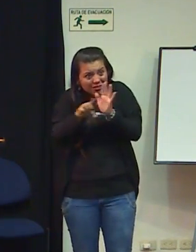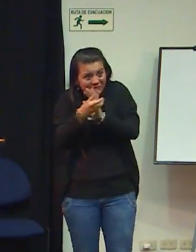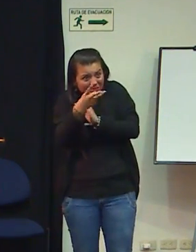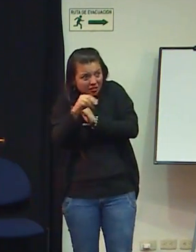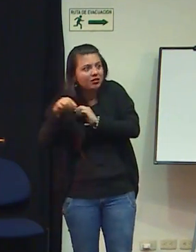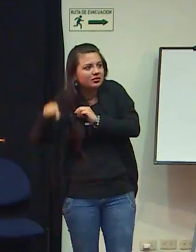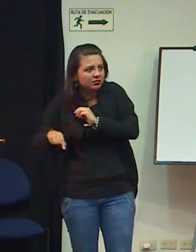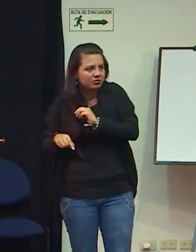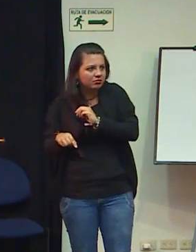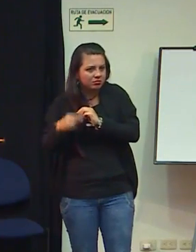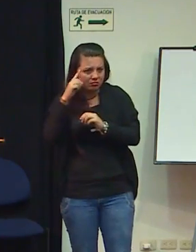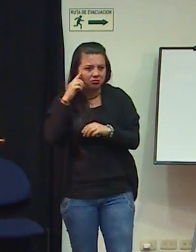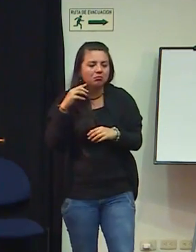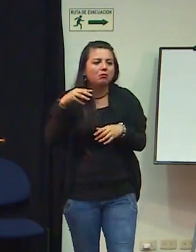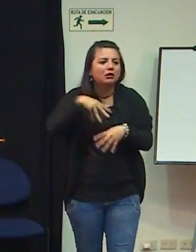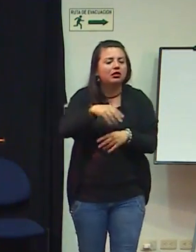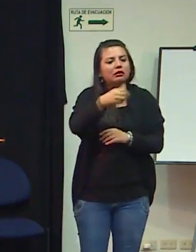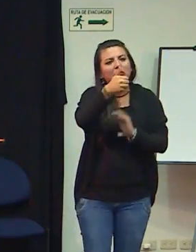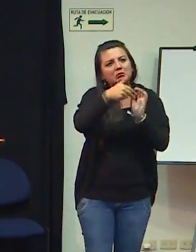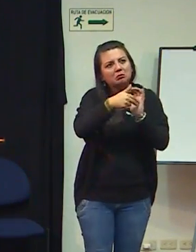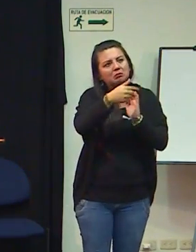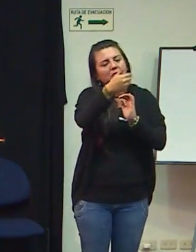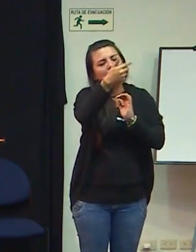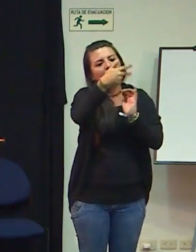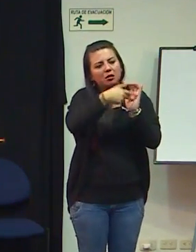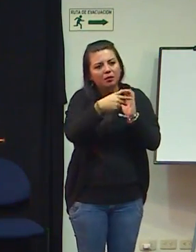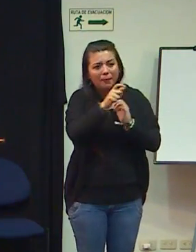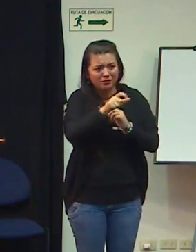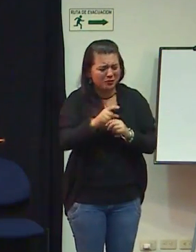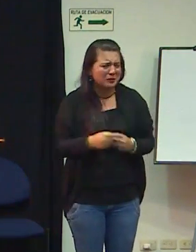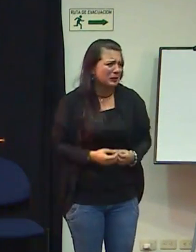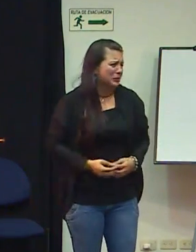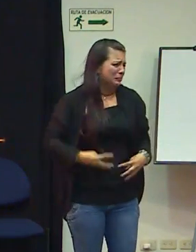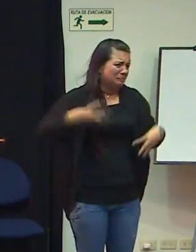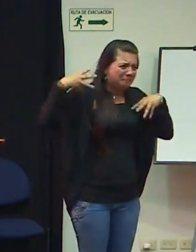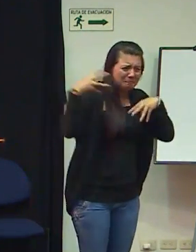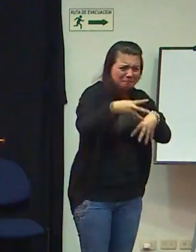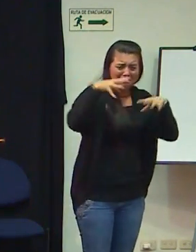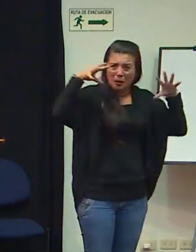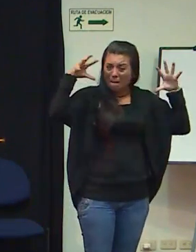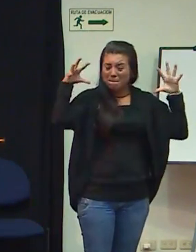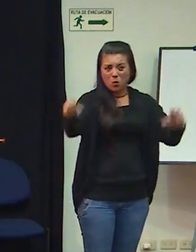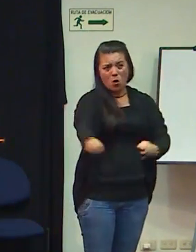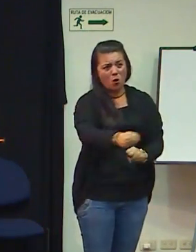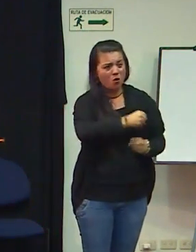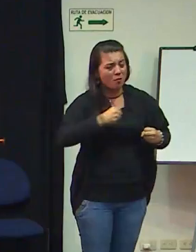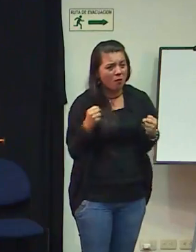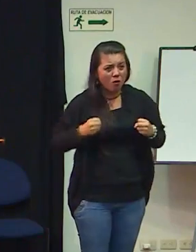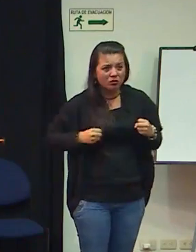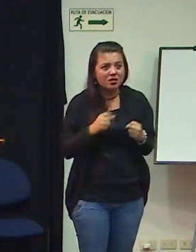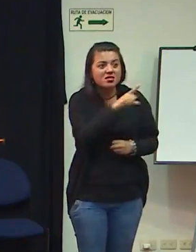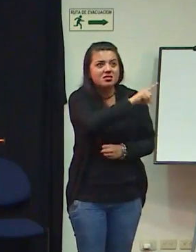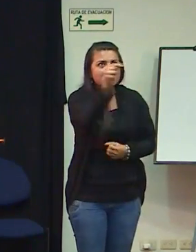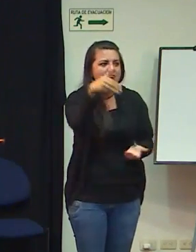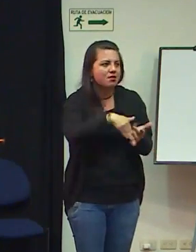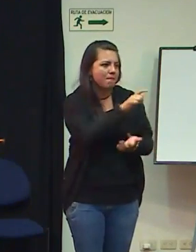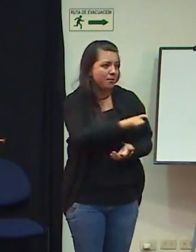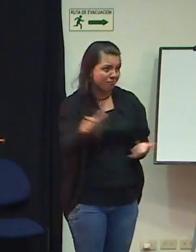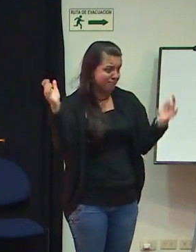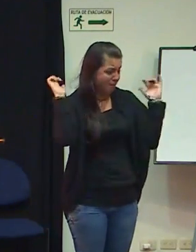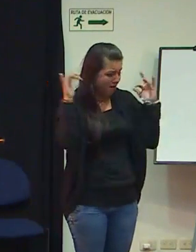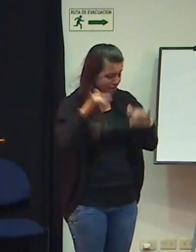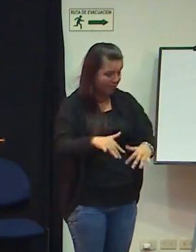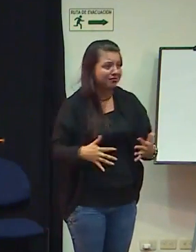hablábamos marchas de 10.000, 1.000, 2.000 personas, hablábamos las gran marchas, la gran toma de Bogotá, de más de 100.000 personas, ¿sí?